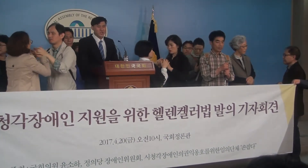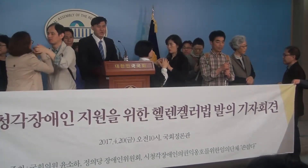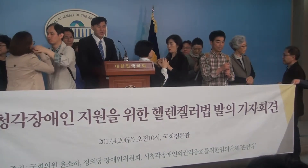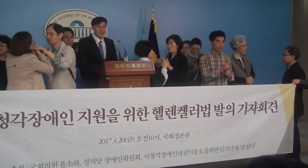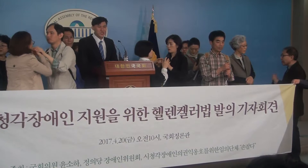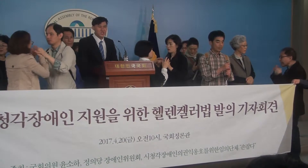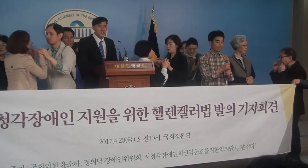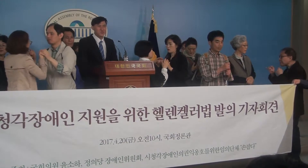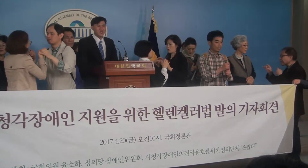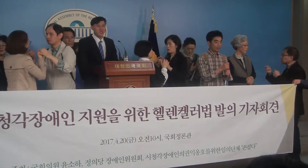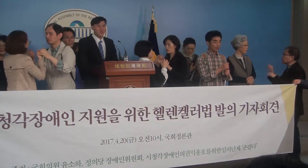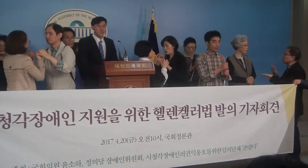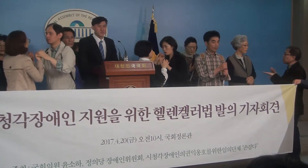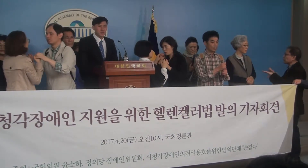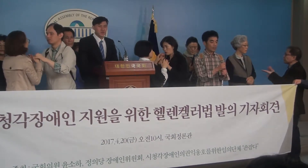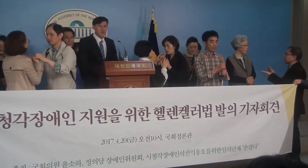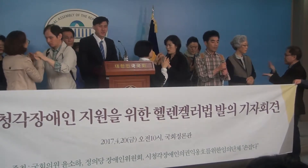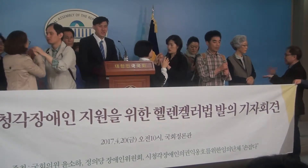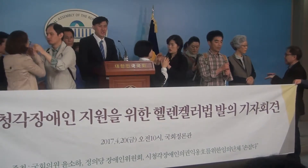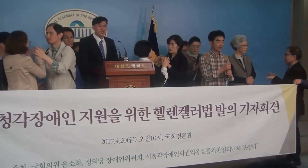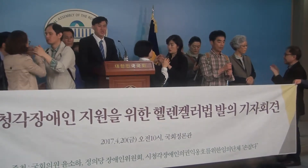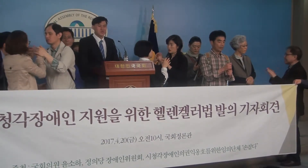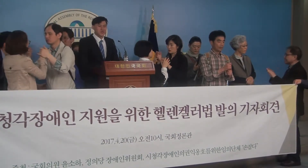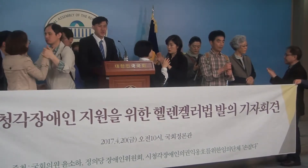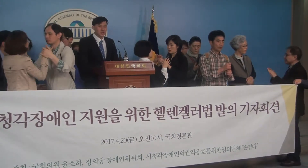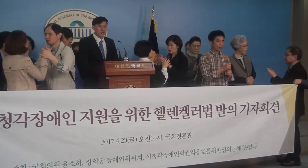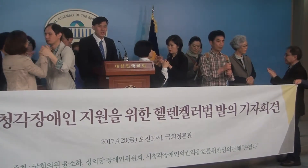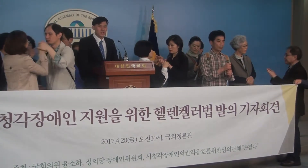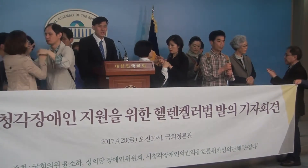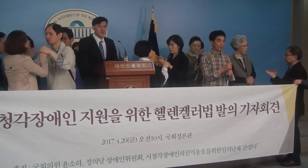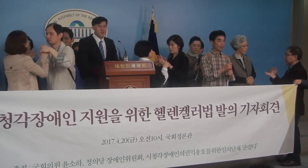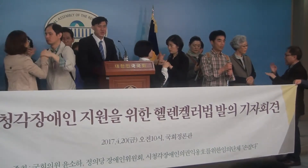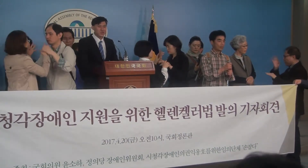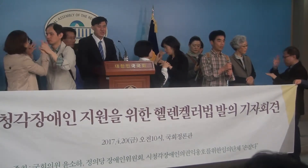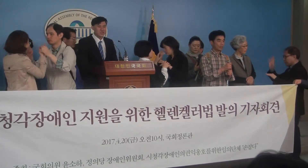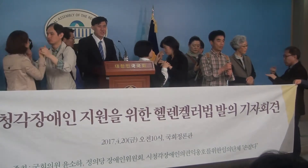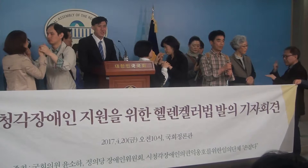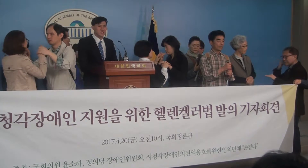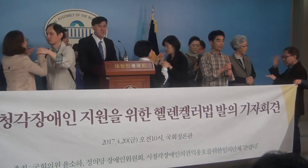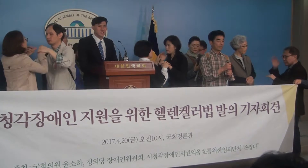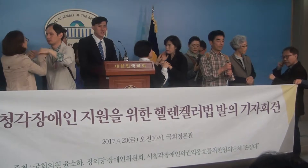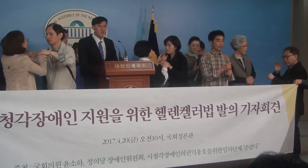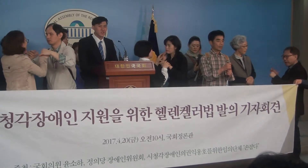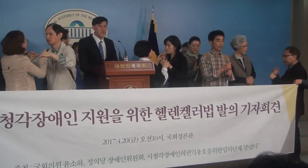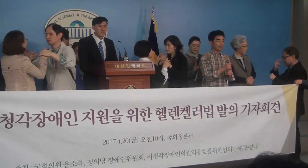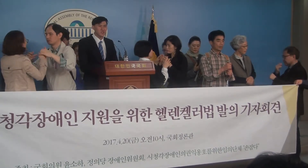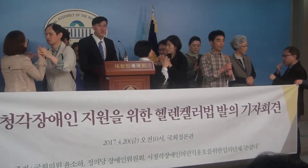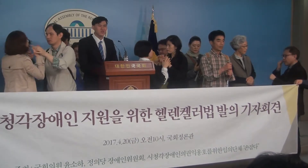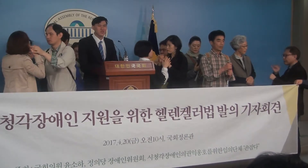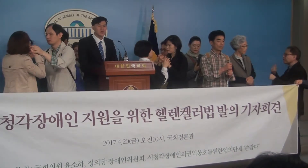물론 개인마다 차이는 있겠지만 현재 전혀 보이지 않고 전혀 들리지 않는